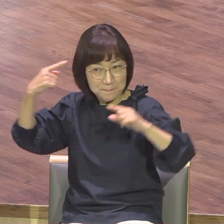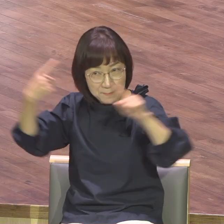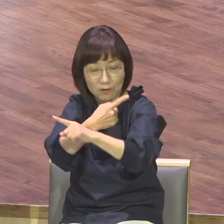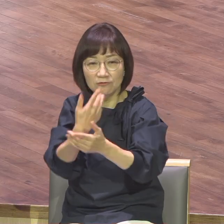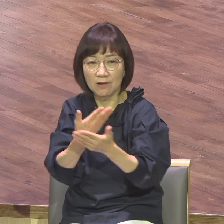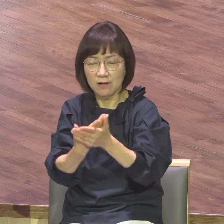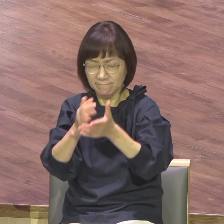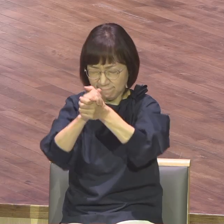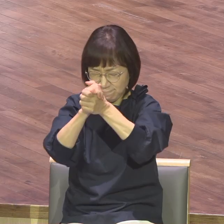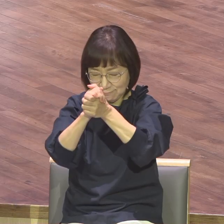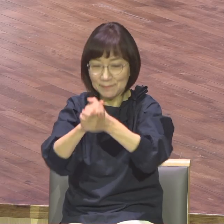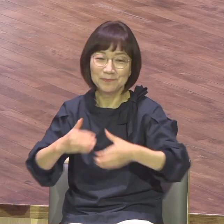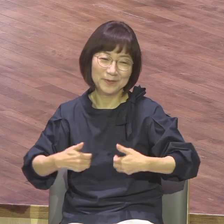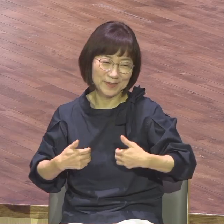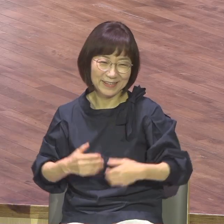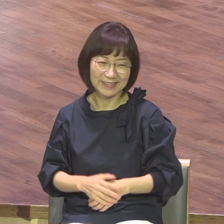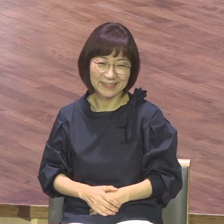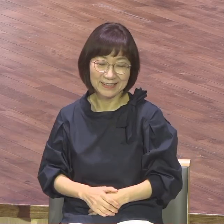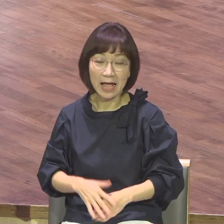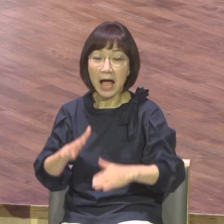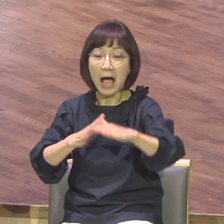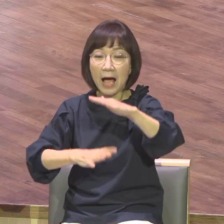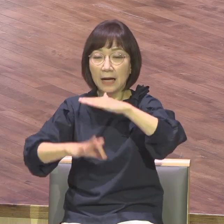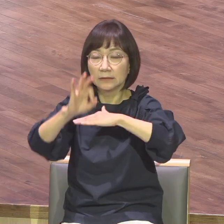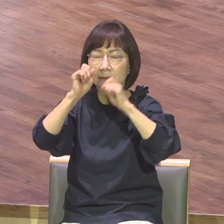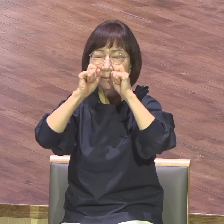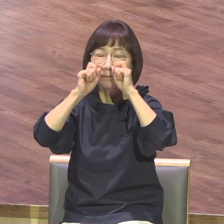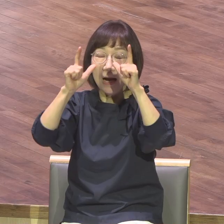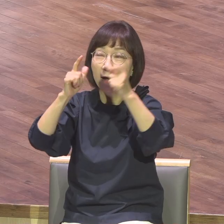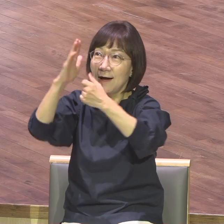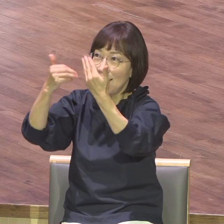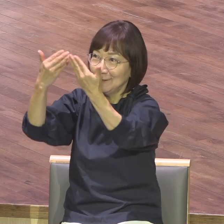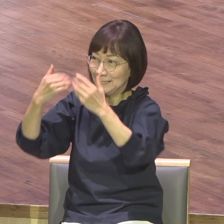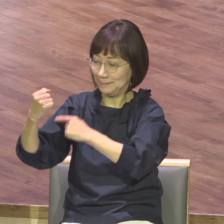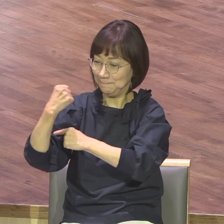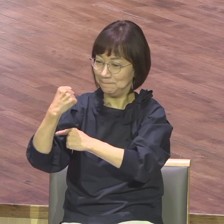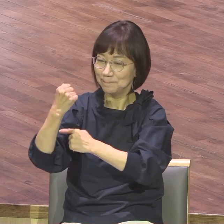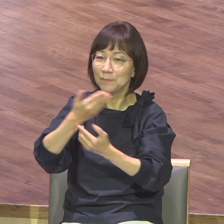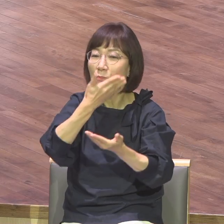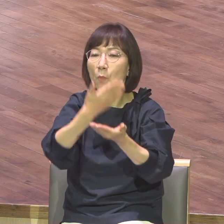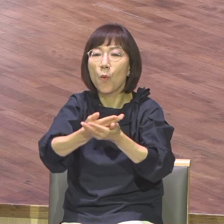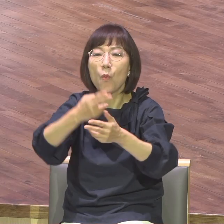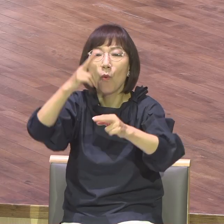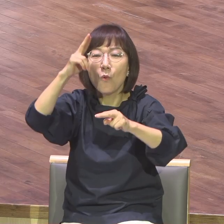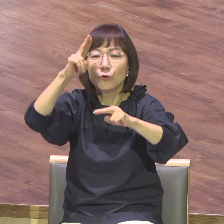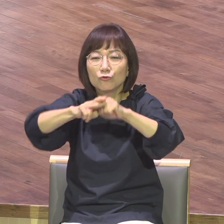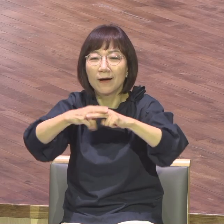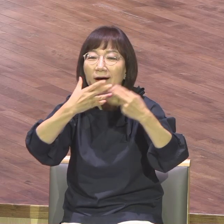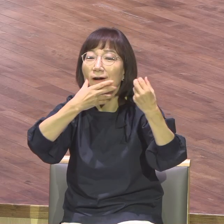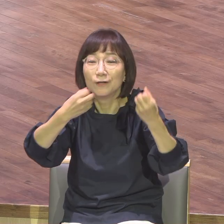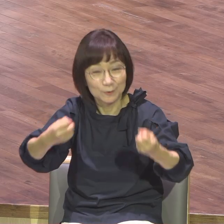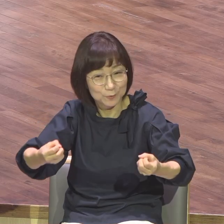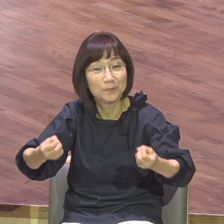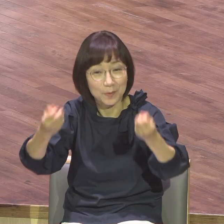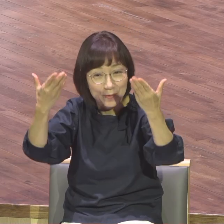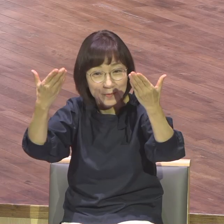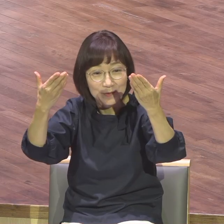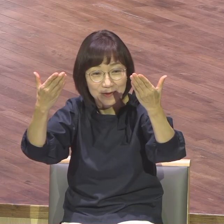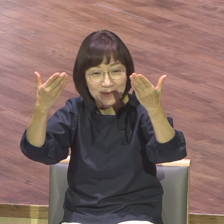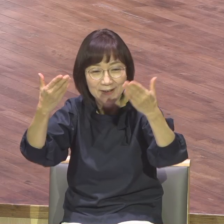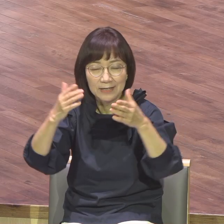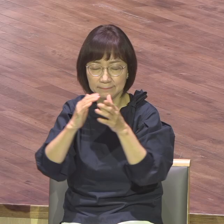주옵소서. 오늘 아침에는 하나님 주시는 힘을 얻고 보좌의 이 축복이라는 이 특별한 은혜를